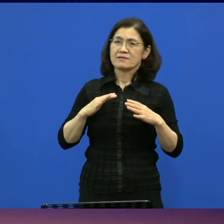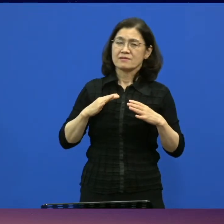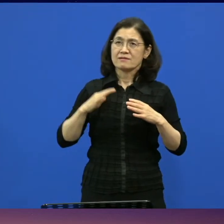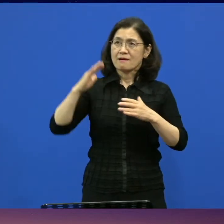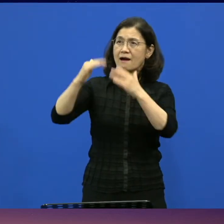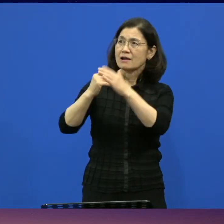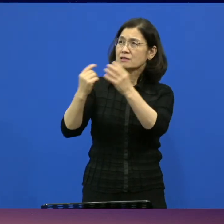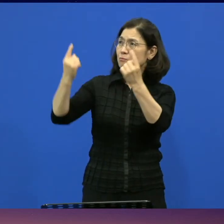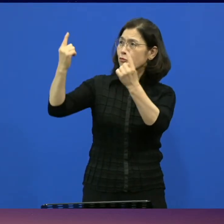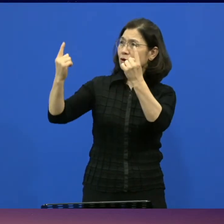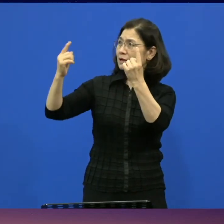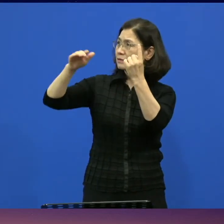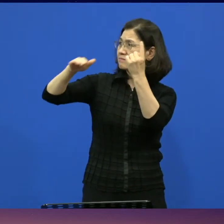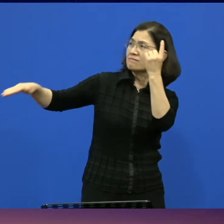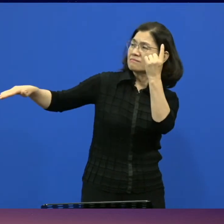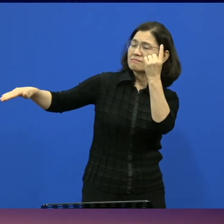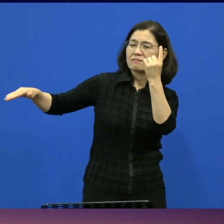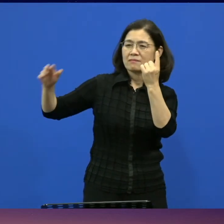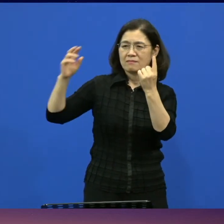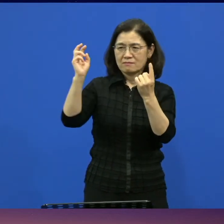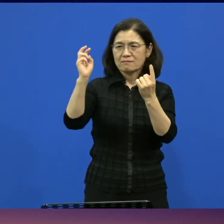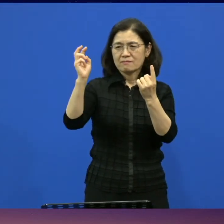뭘 하나님을 찾아요, 여러분?